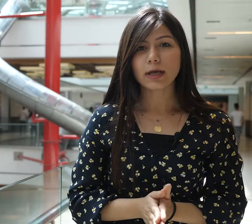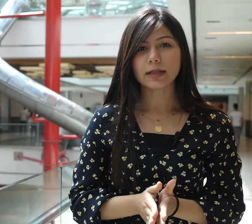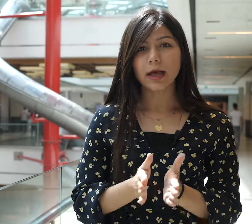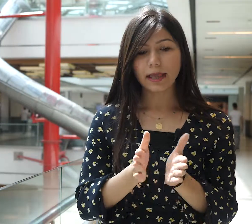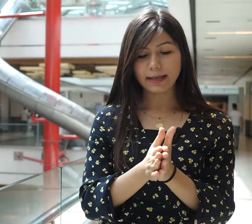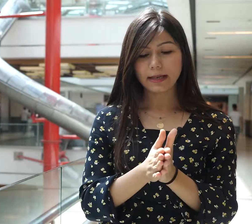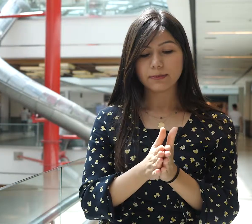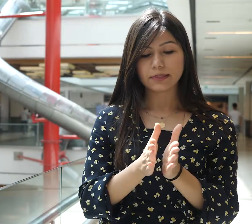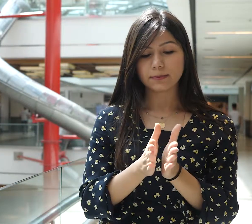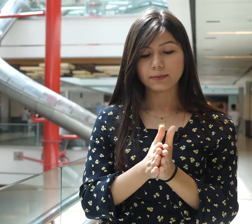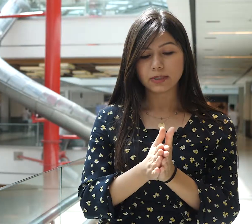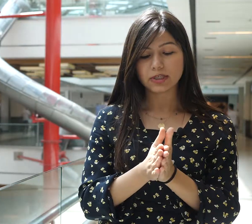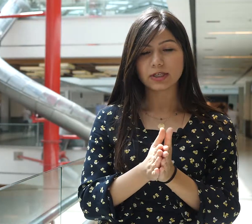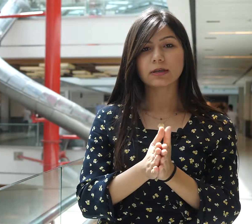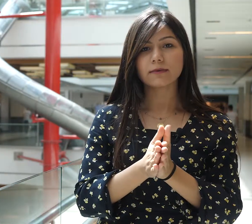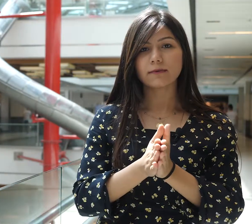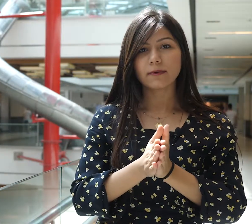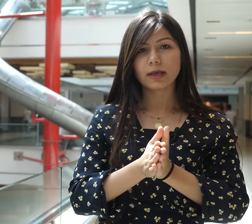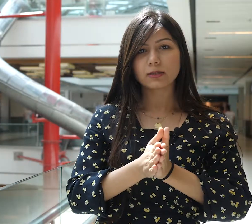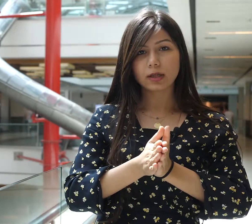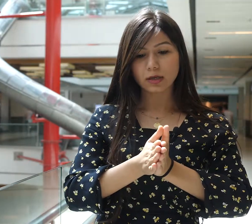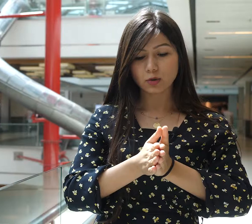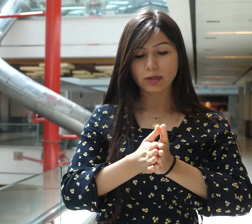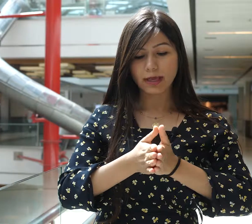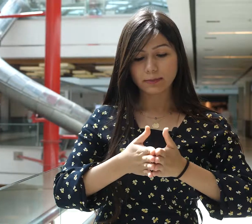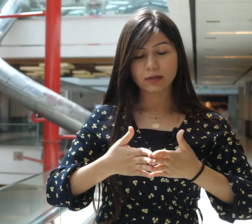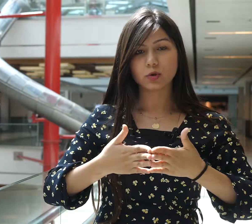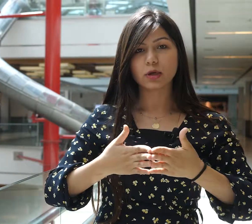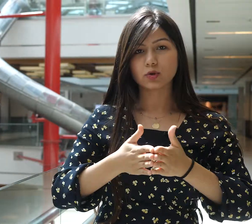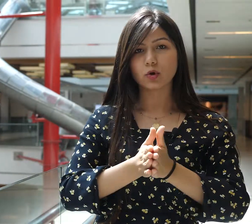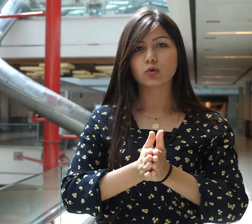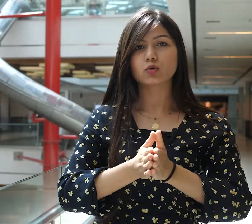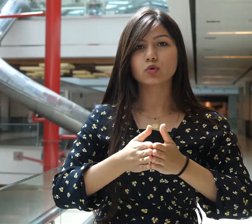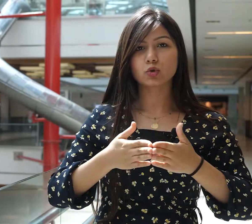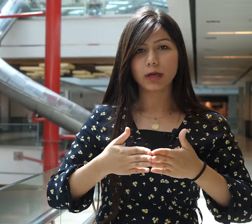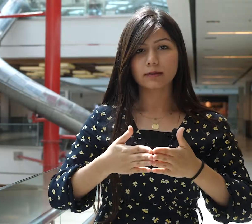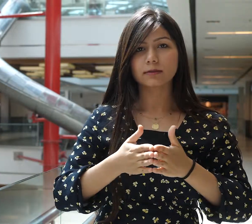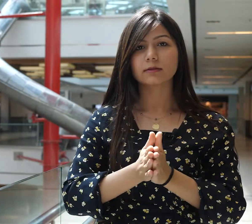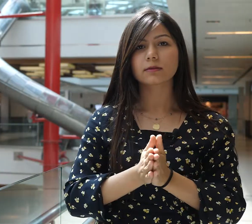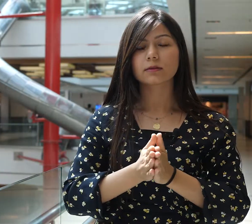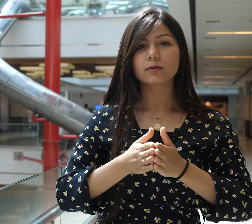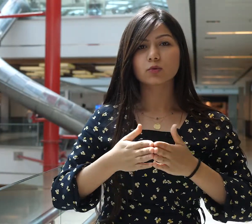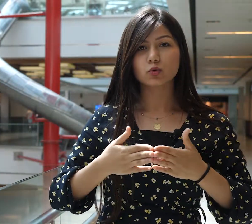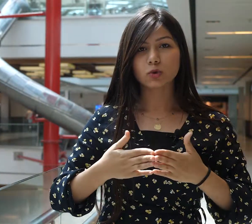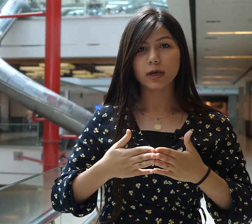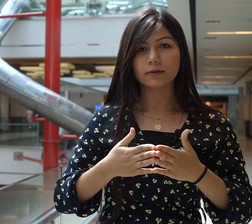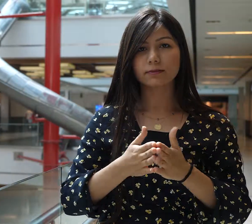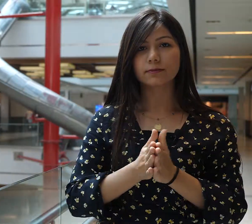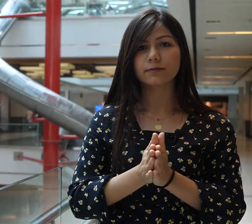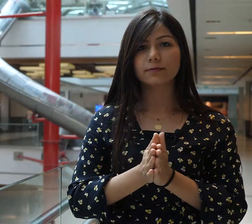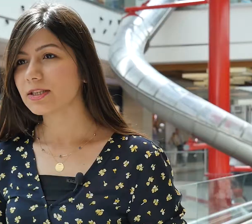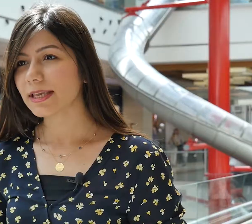Cüzdanda ellerimiz bitişik ve daha sonra kendimize doğru açıyoruz. Cüzdan. Cüzdan.